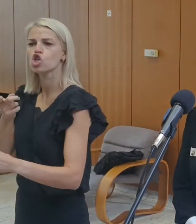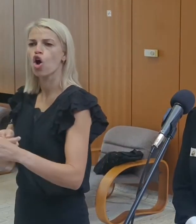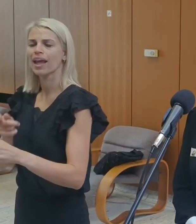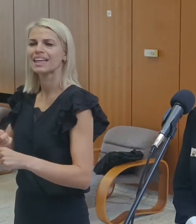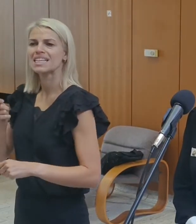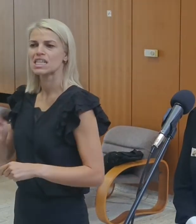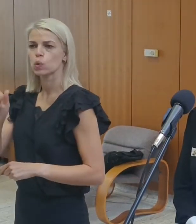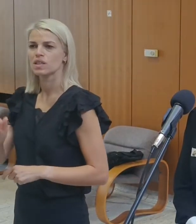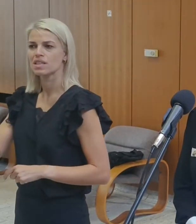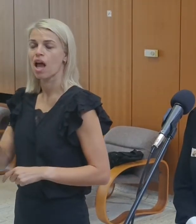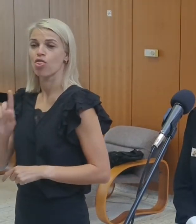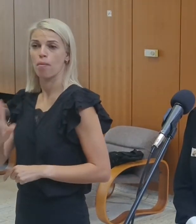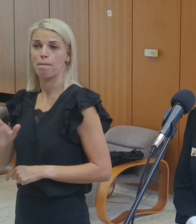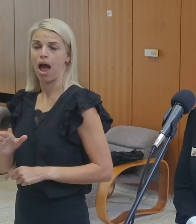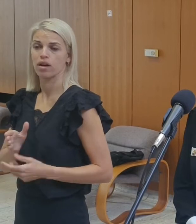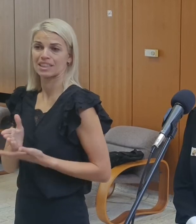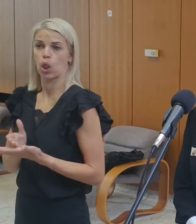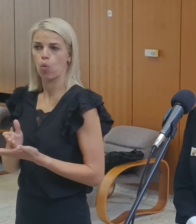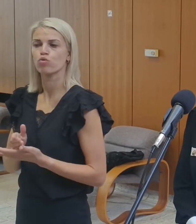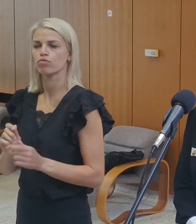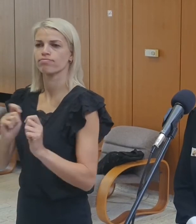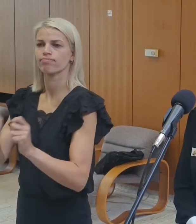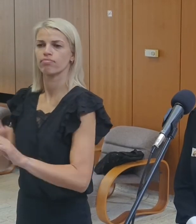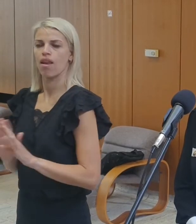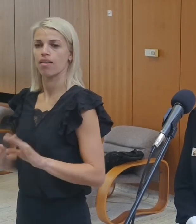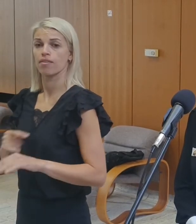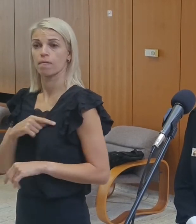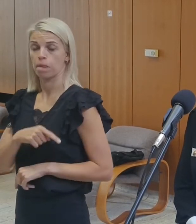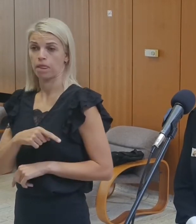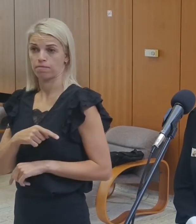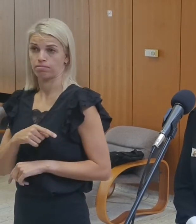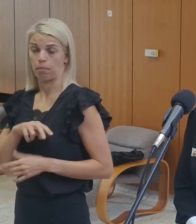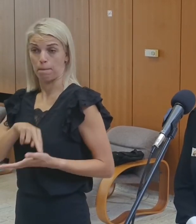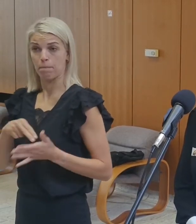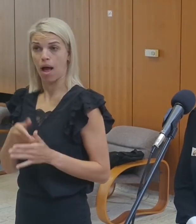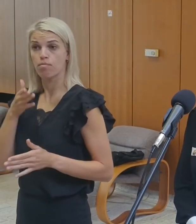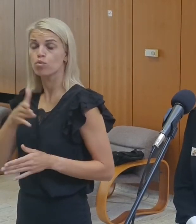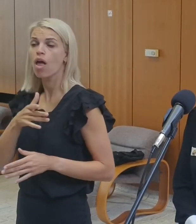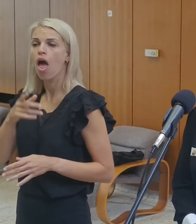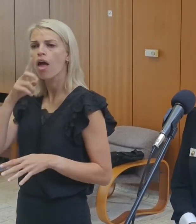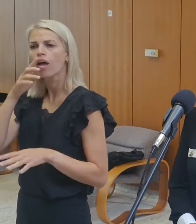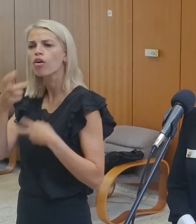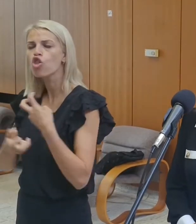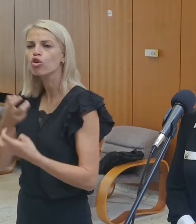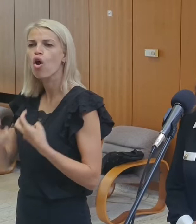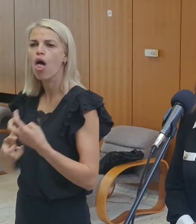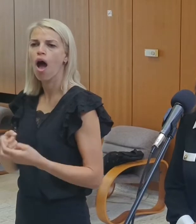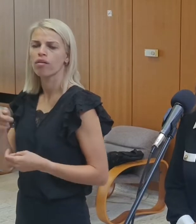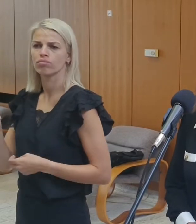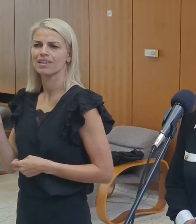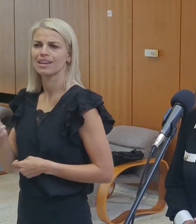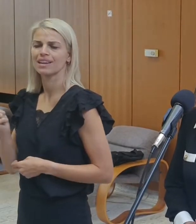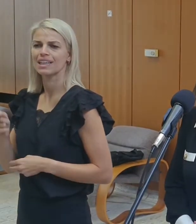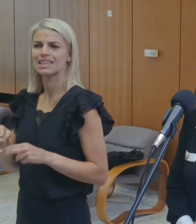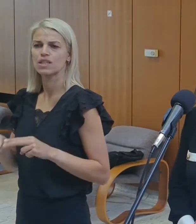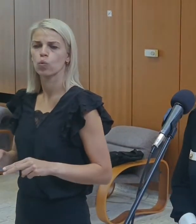majú v danom čase službu. Neplánujete povedzme nejakú kontrolu na špecializovanom trestnom súde? Každopádne na špecializovanom